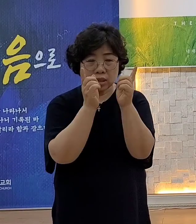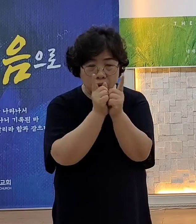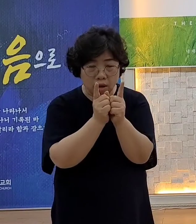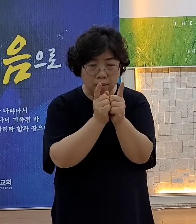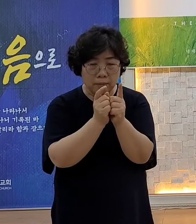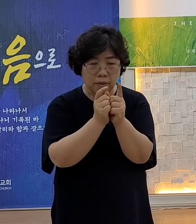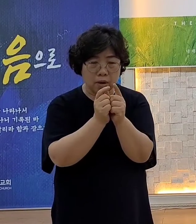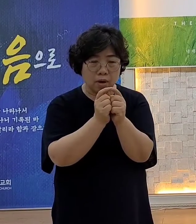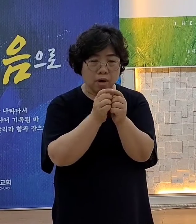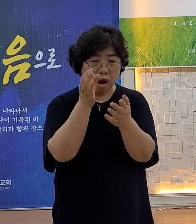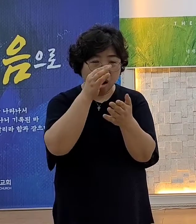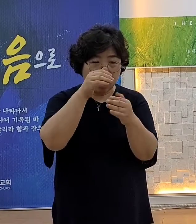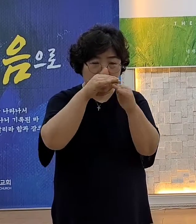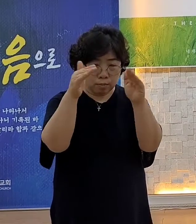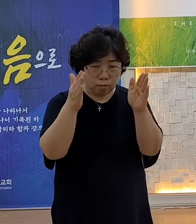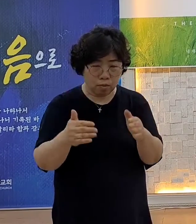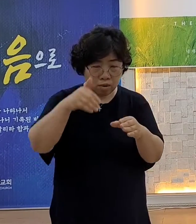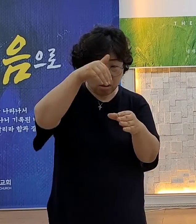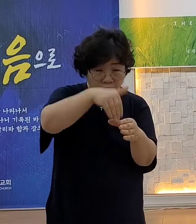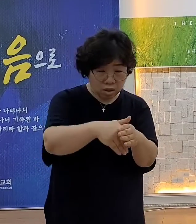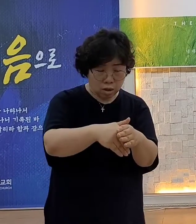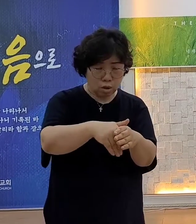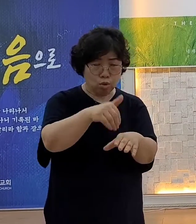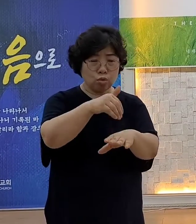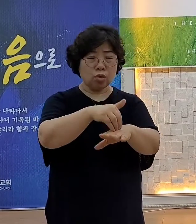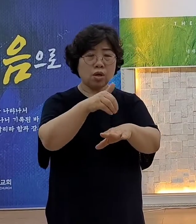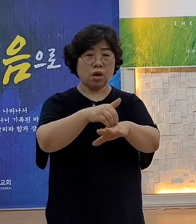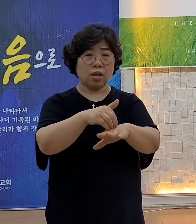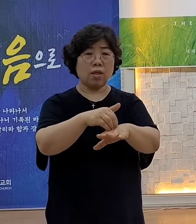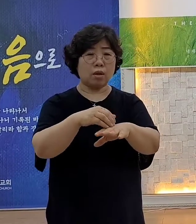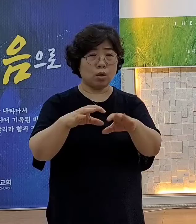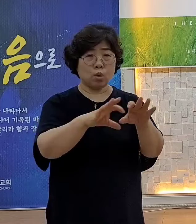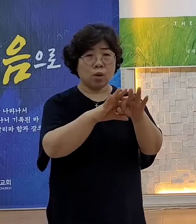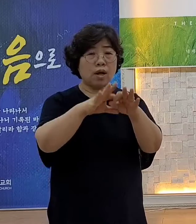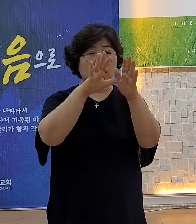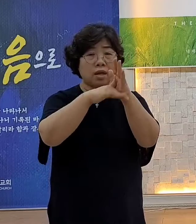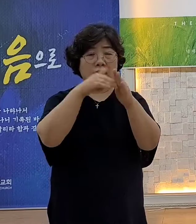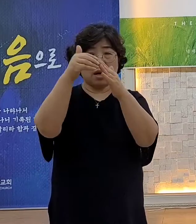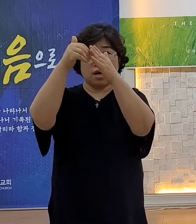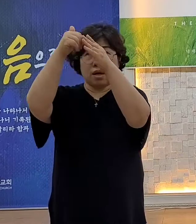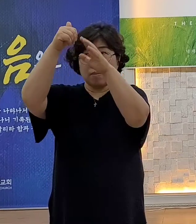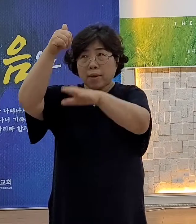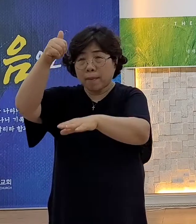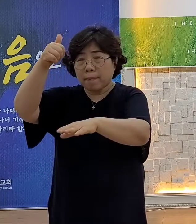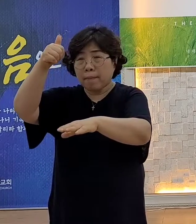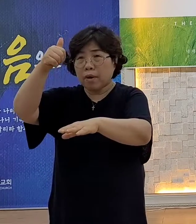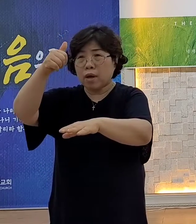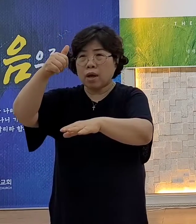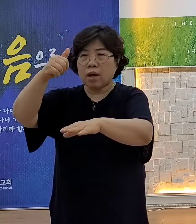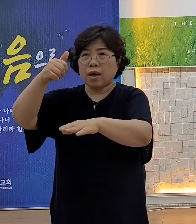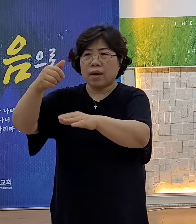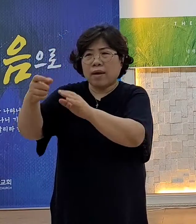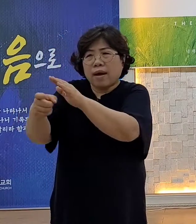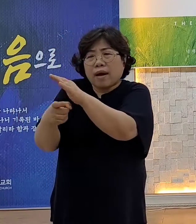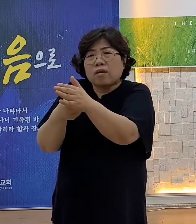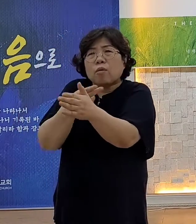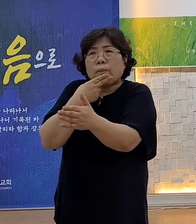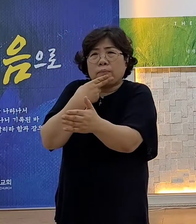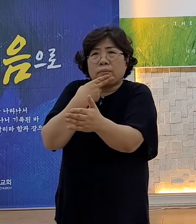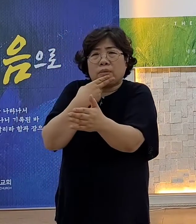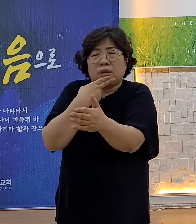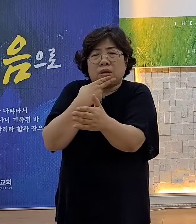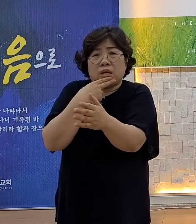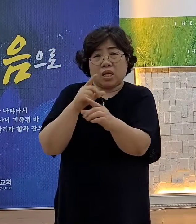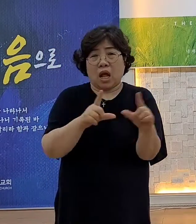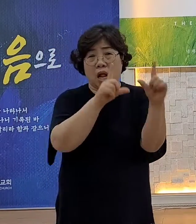헌금함에 넣는 그 훈련이 되어 있어야만 하나님 앞에 인색한 자가 되지